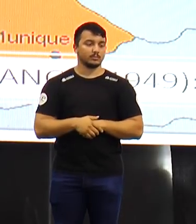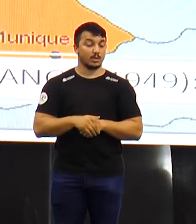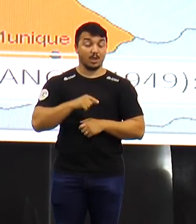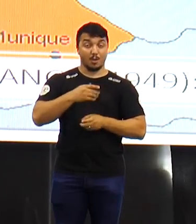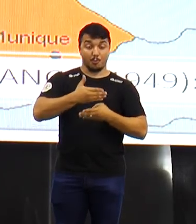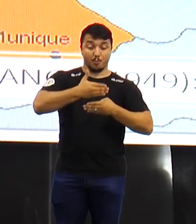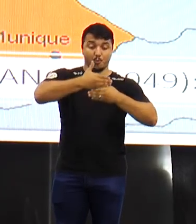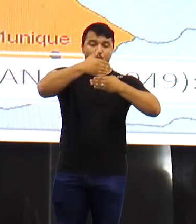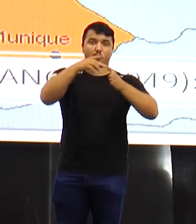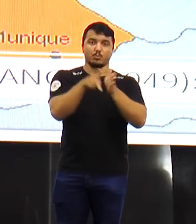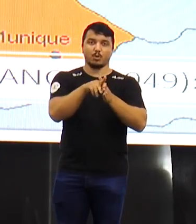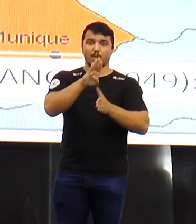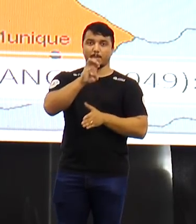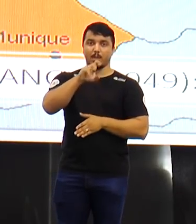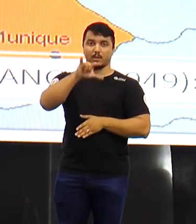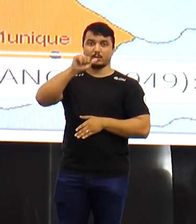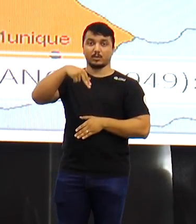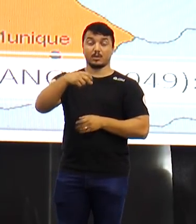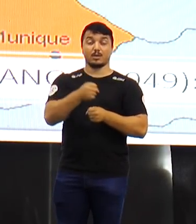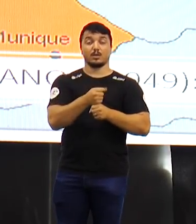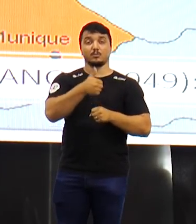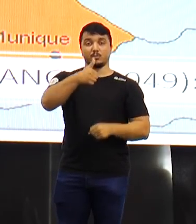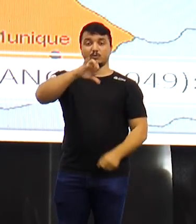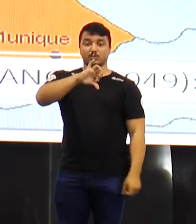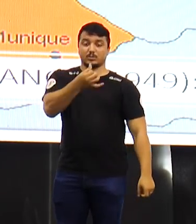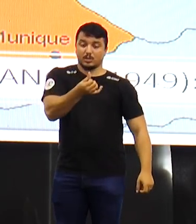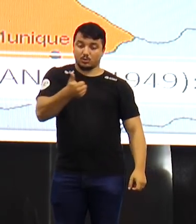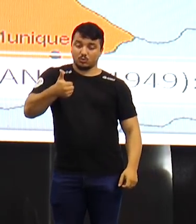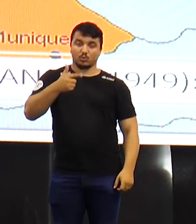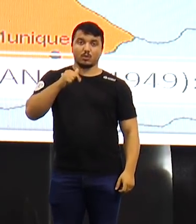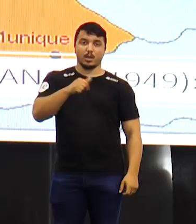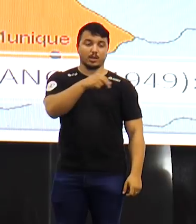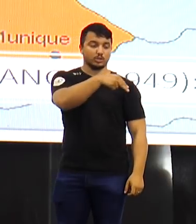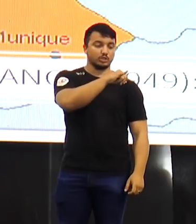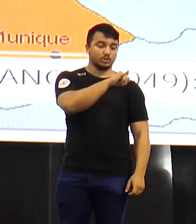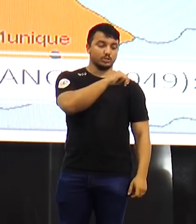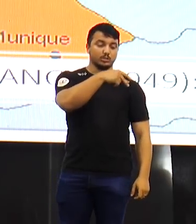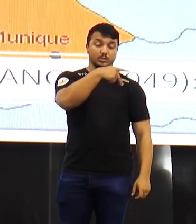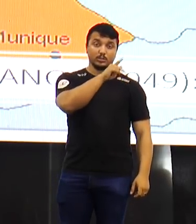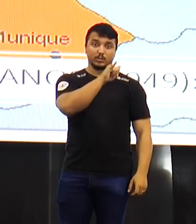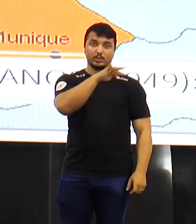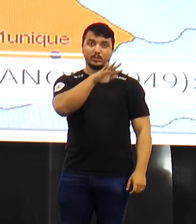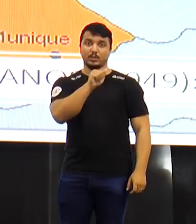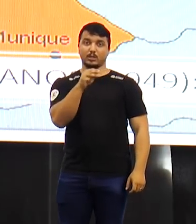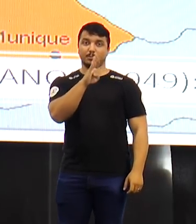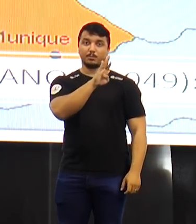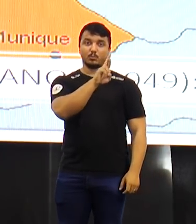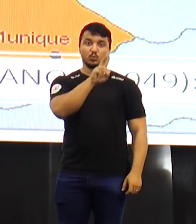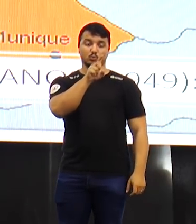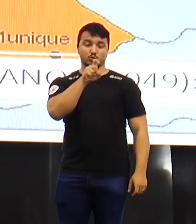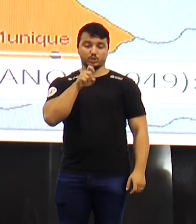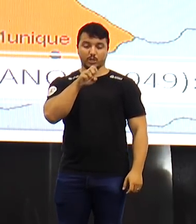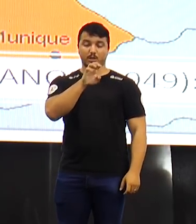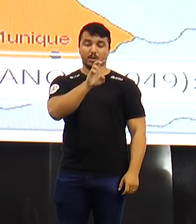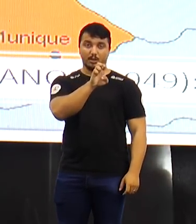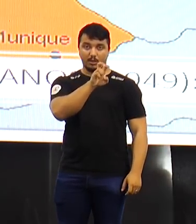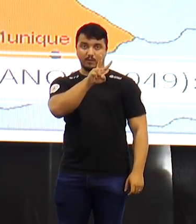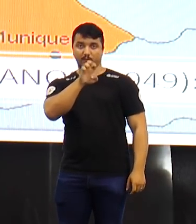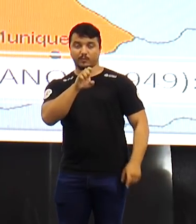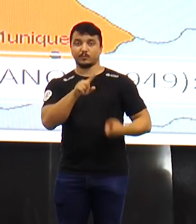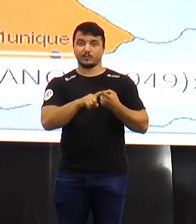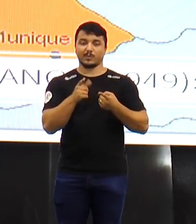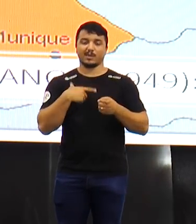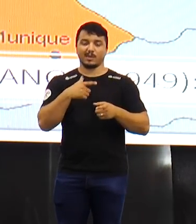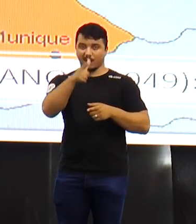O muro de Berlim só em 61, no governo de Nikita Khrushchev. Mas em 49, eu vou ter 2 Alemanhas.